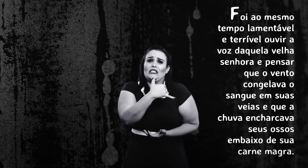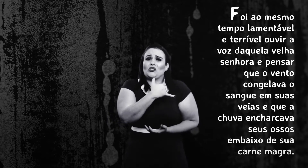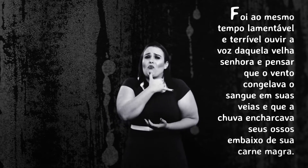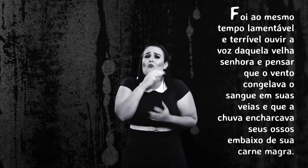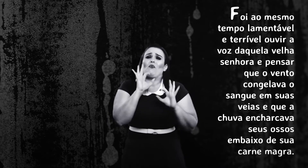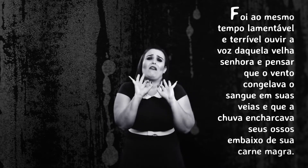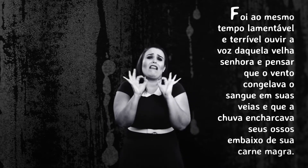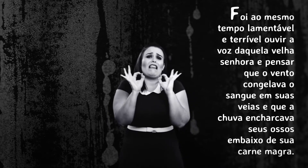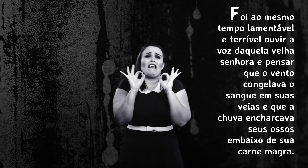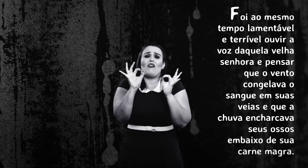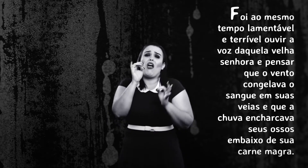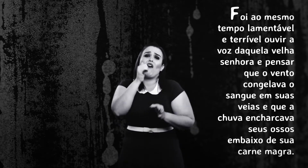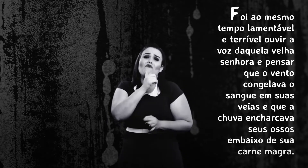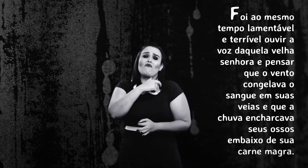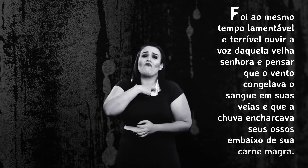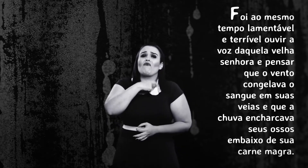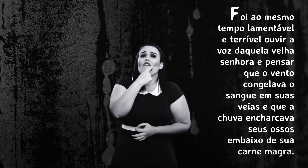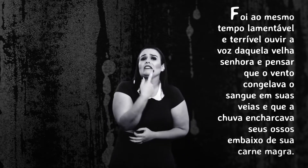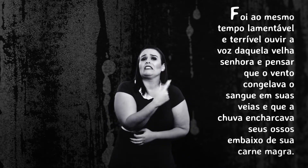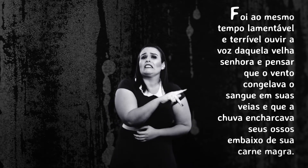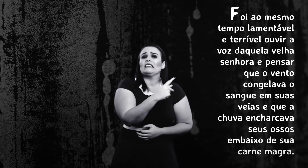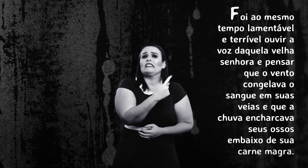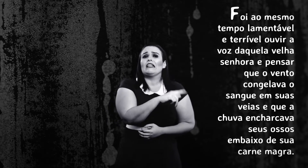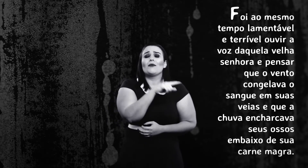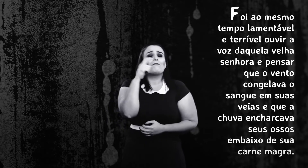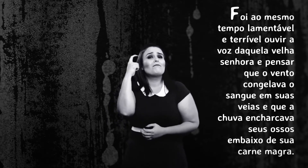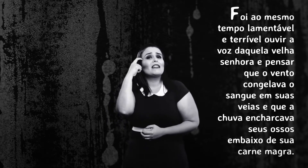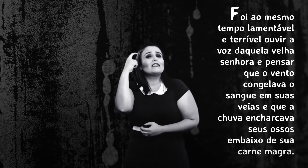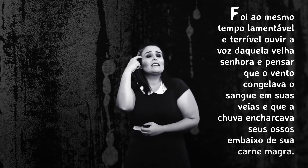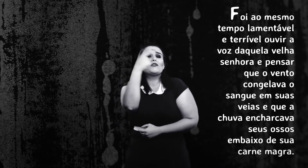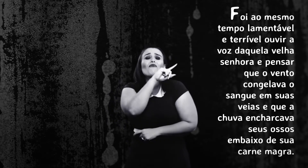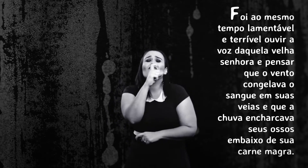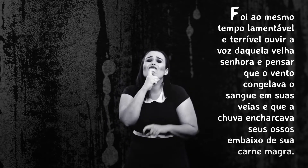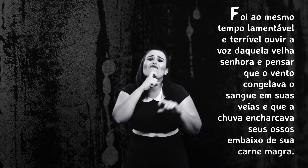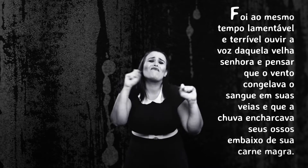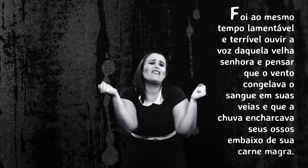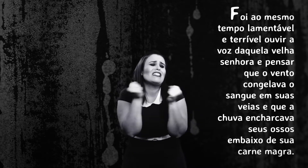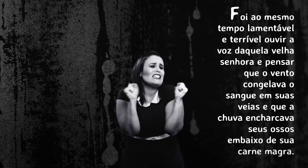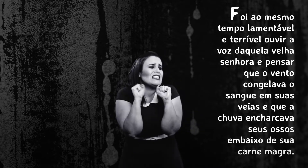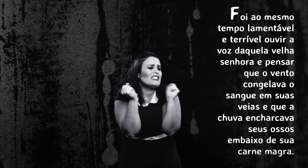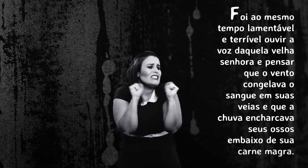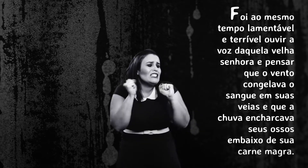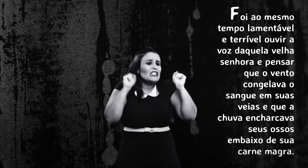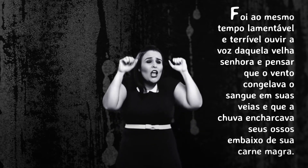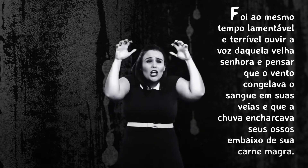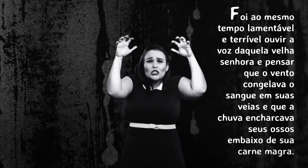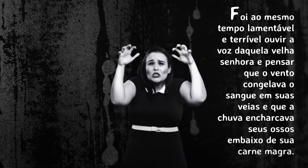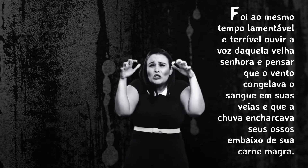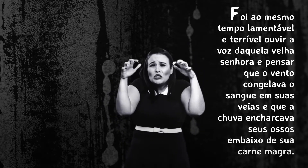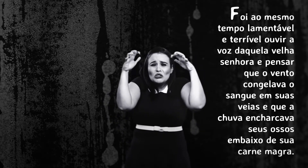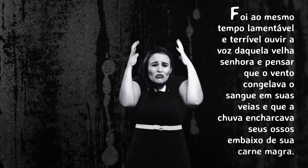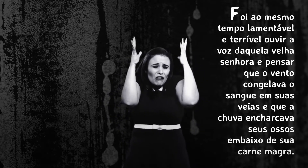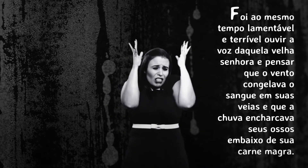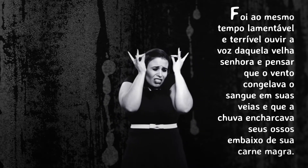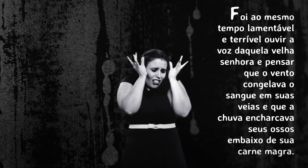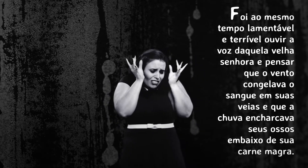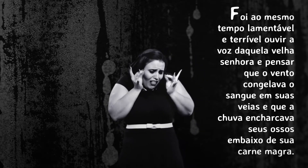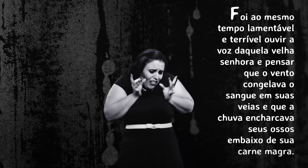velha senhora e pensar que o vento congelava o sangue em suas veias e que a chuva encharcava seus